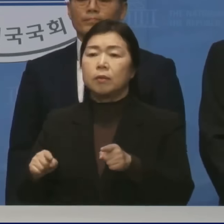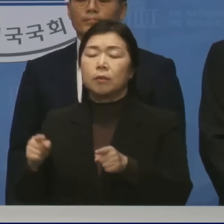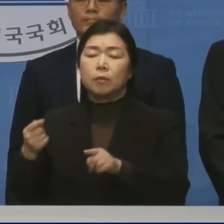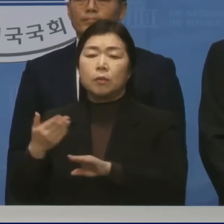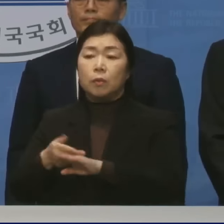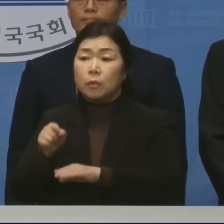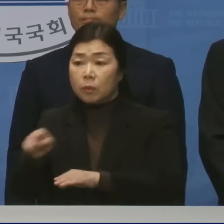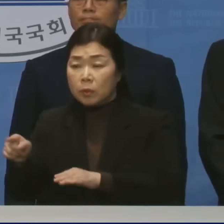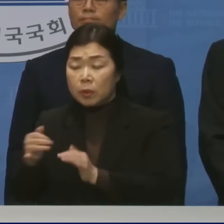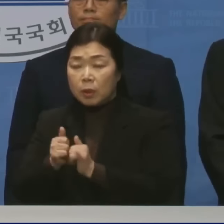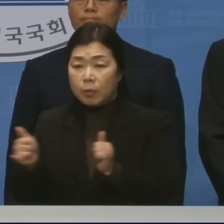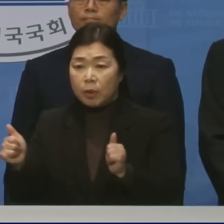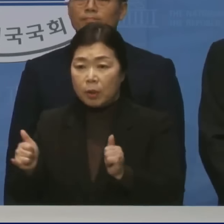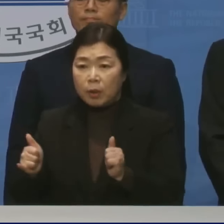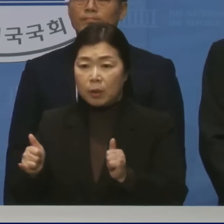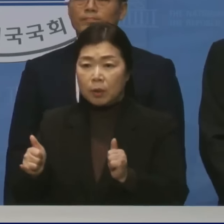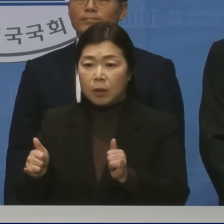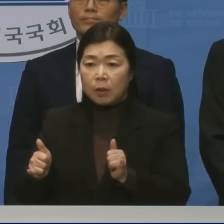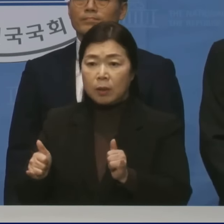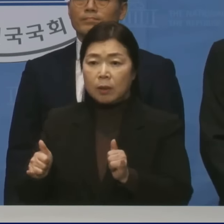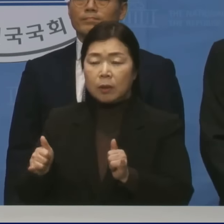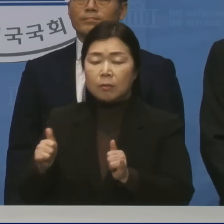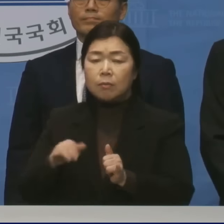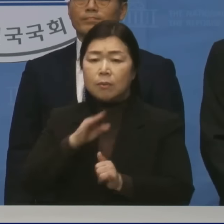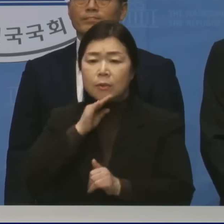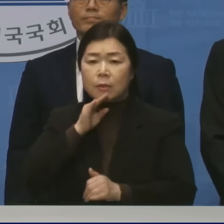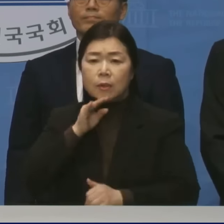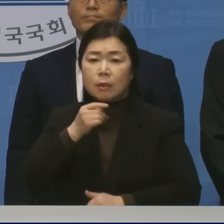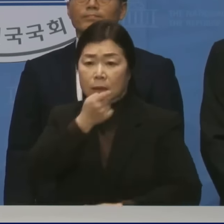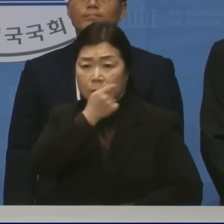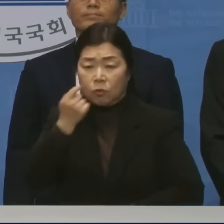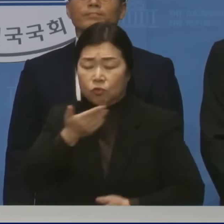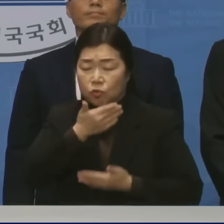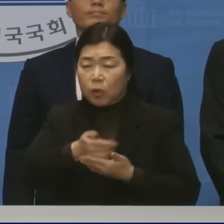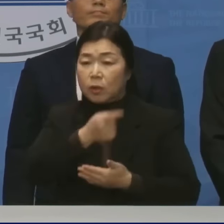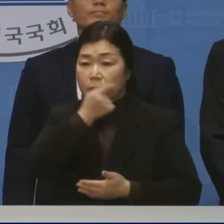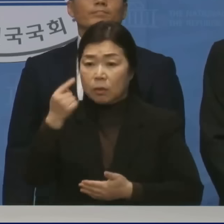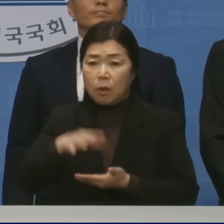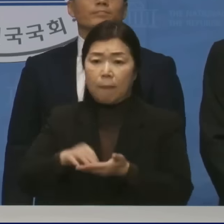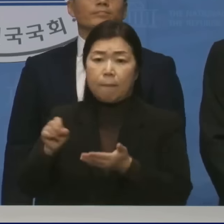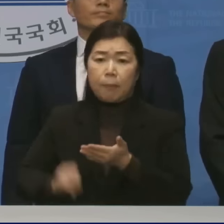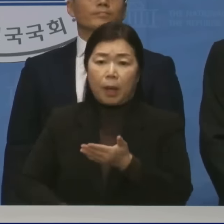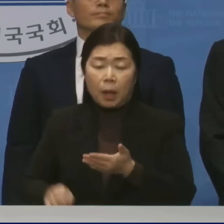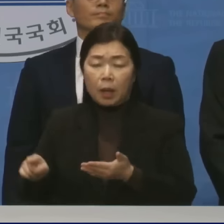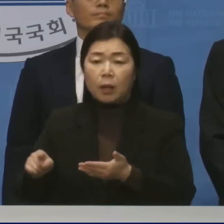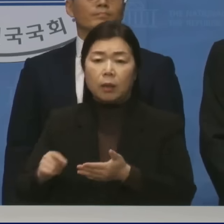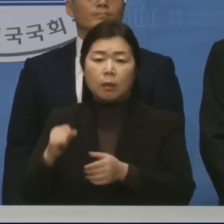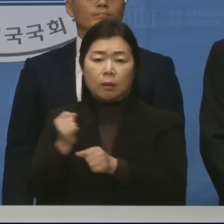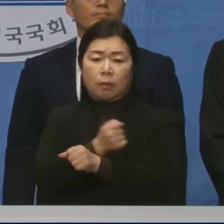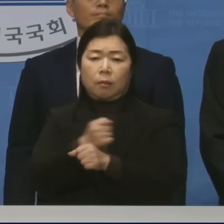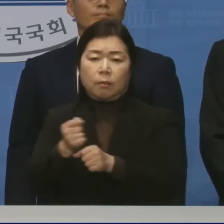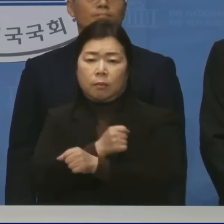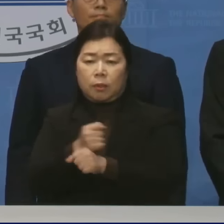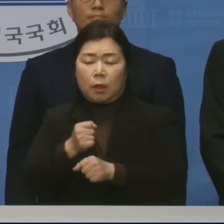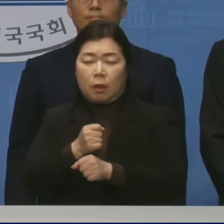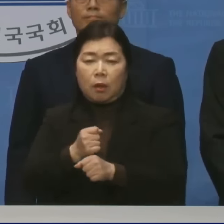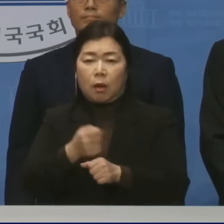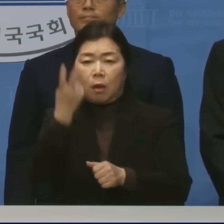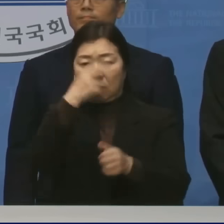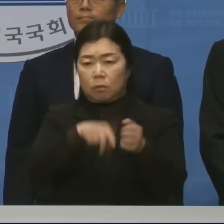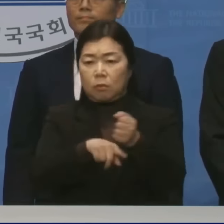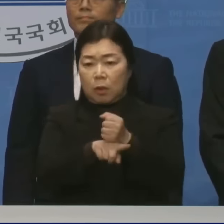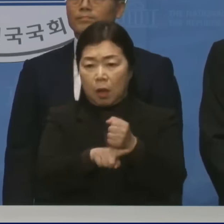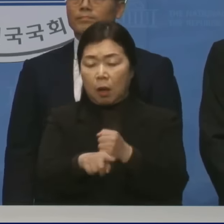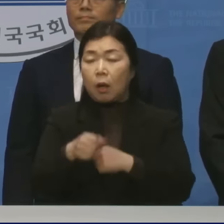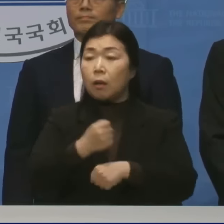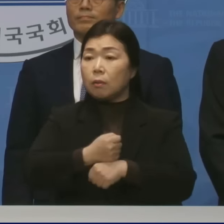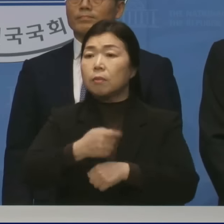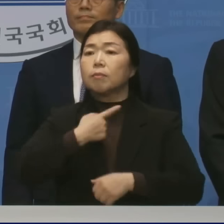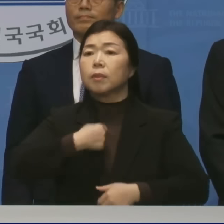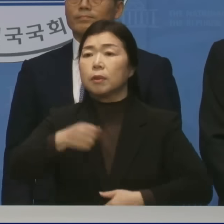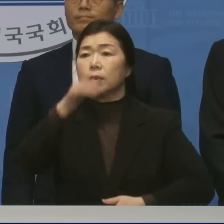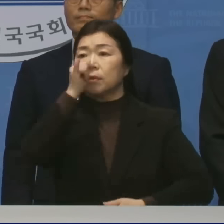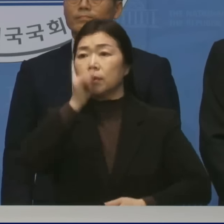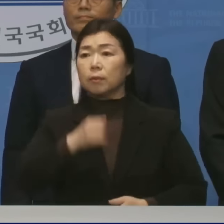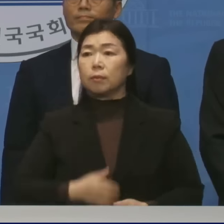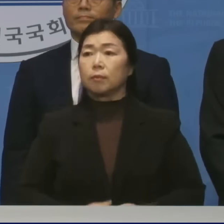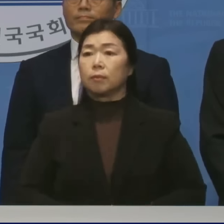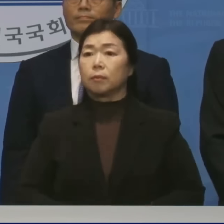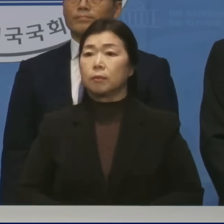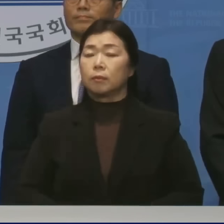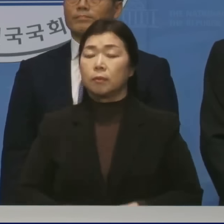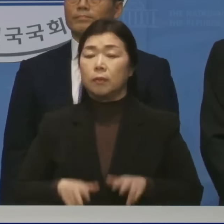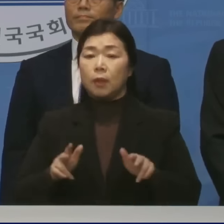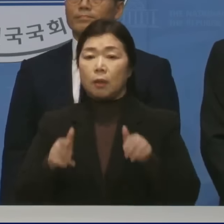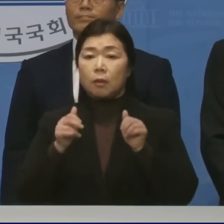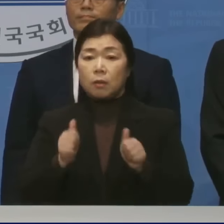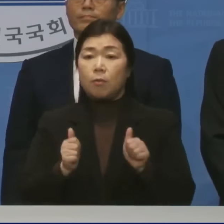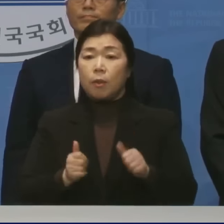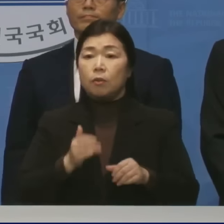사실관계는 고의로 누락시키기 일쑤이며 짜맞추기 조작수사도 서슴지 않았습니다. 현재 재판